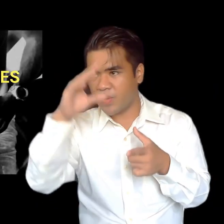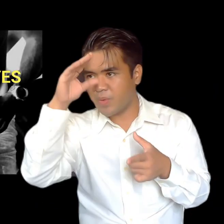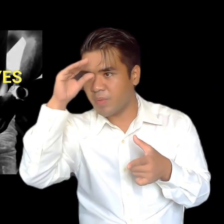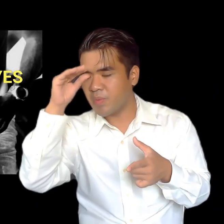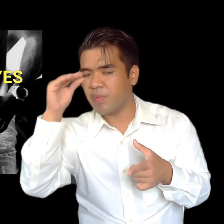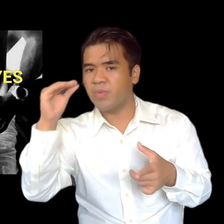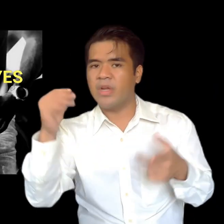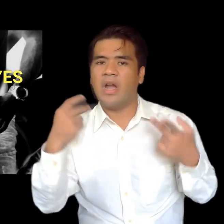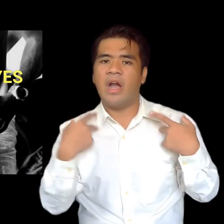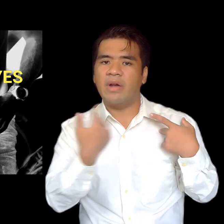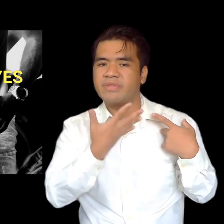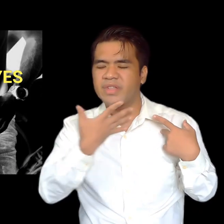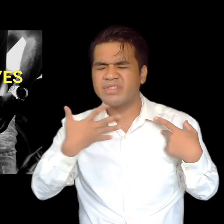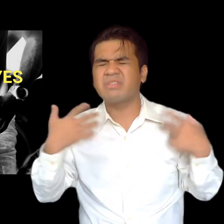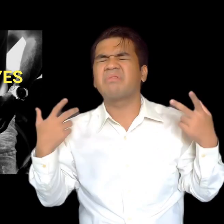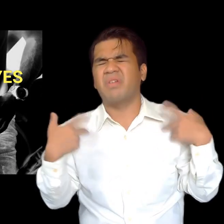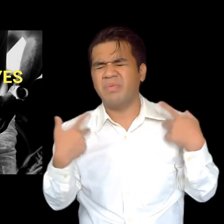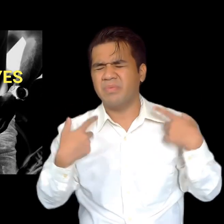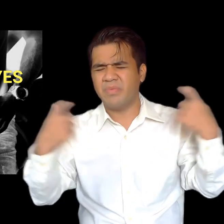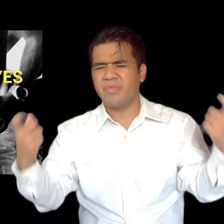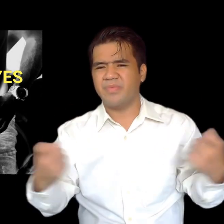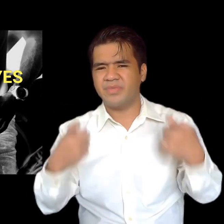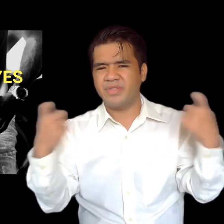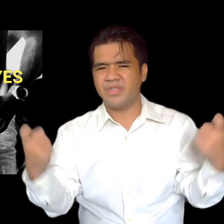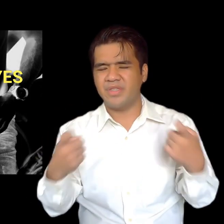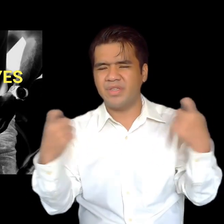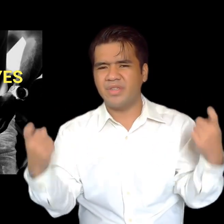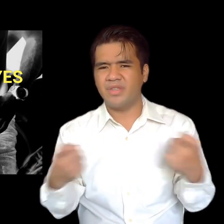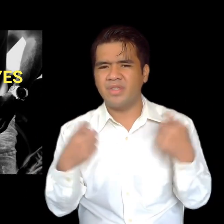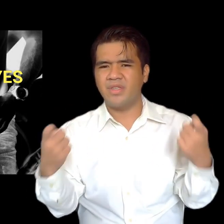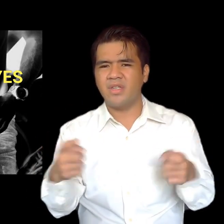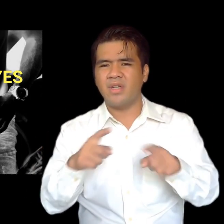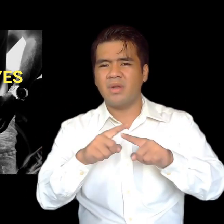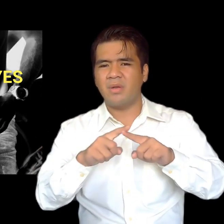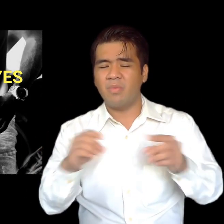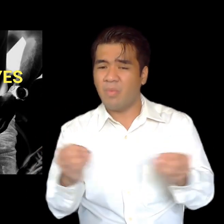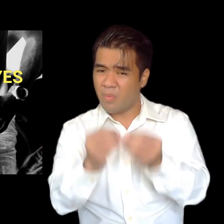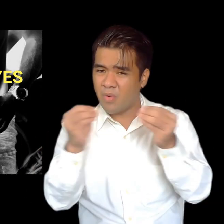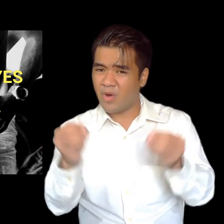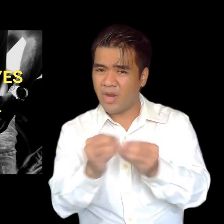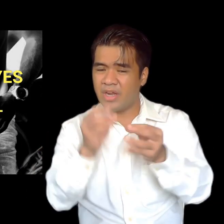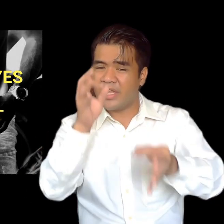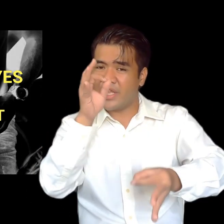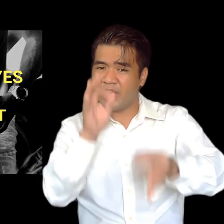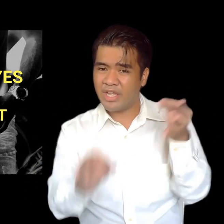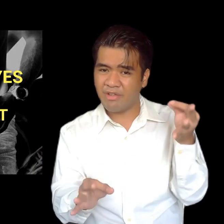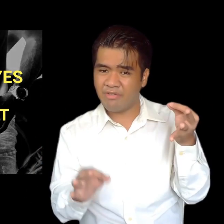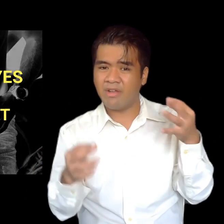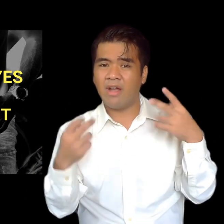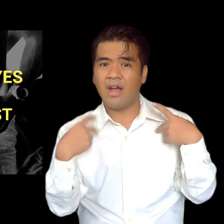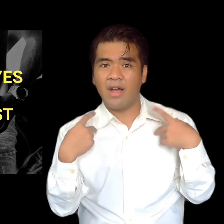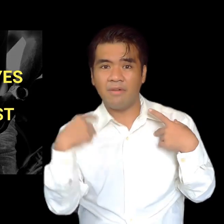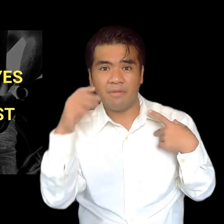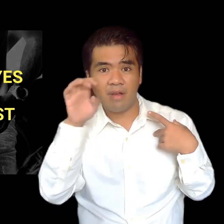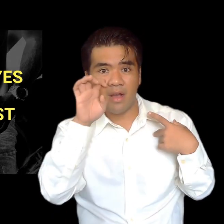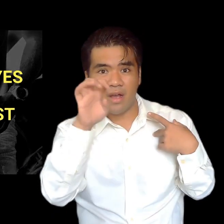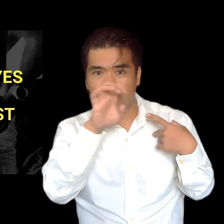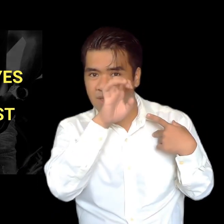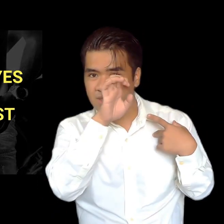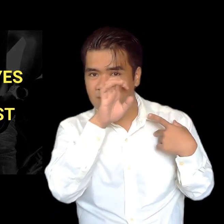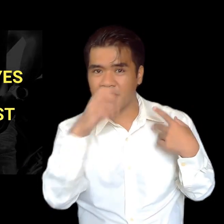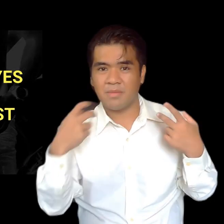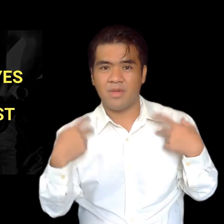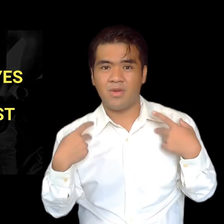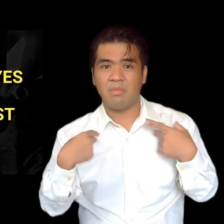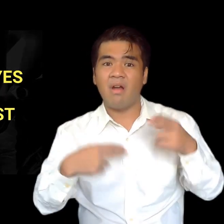ay nagkasala ka na ng adultery. Lalo na kapag ang pagnanasang ito ng iyong mga mata ay sinabayan pa ng iyong